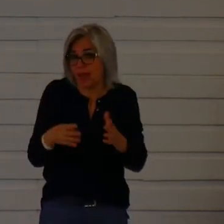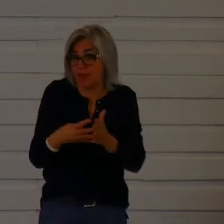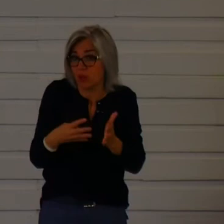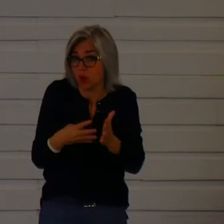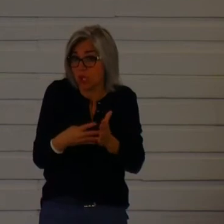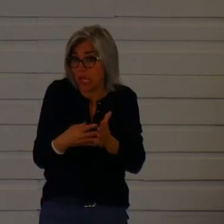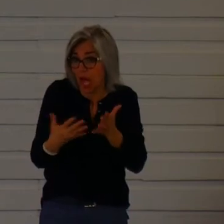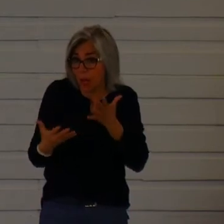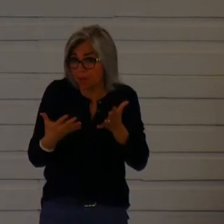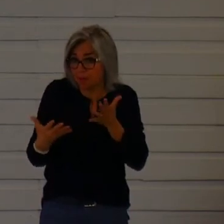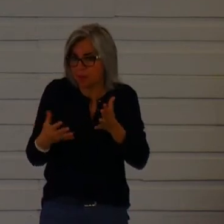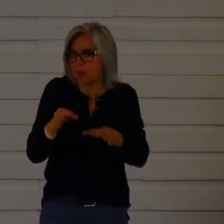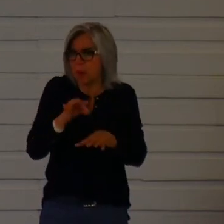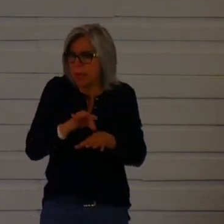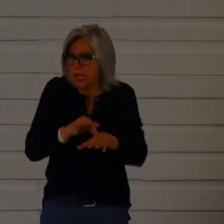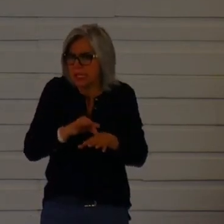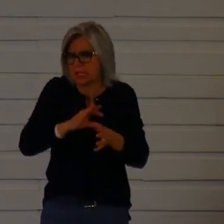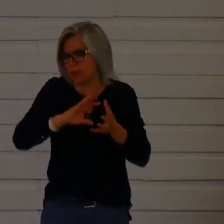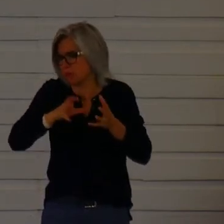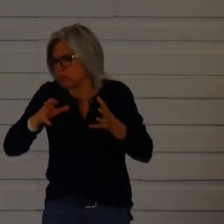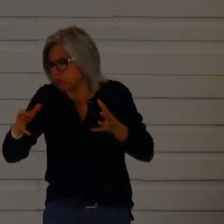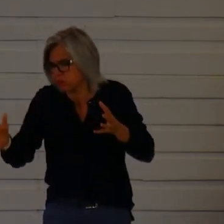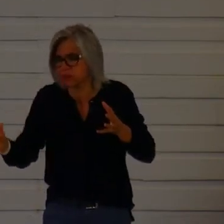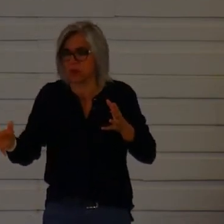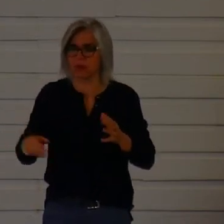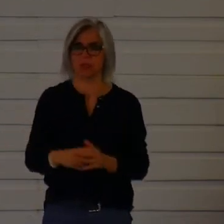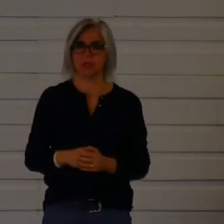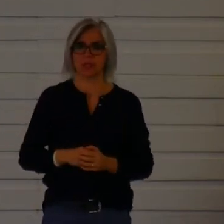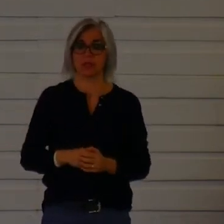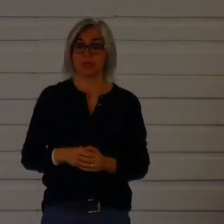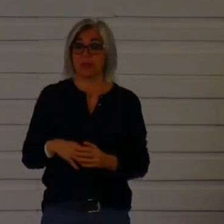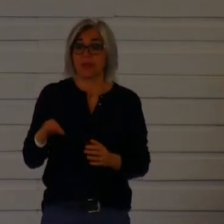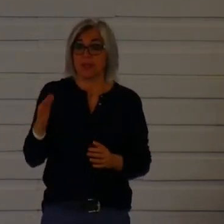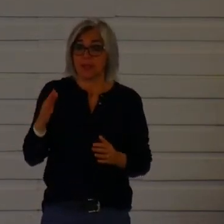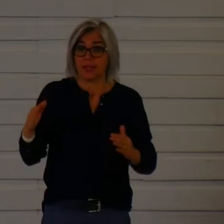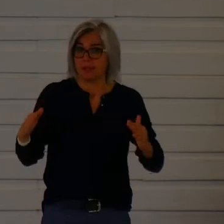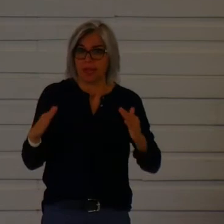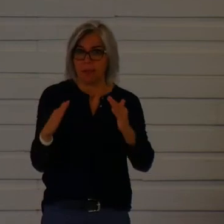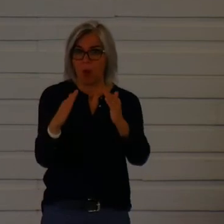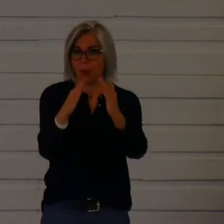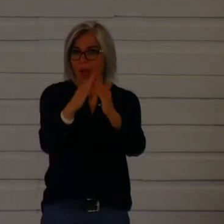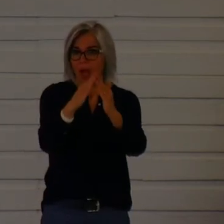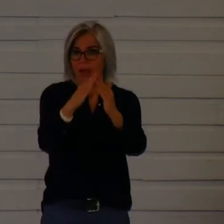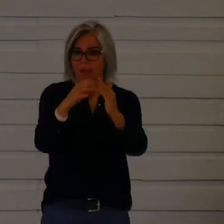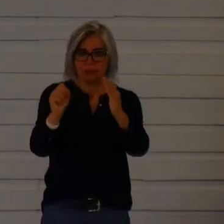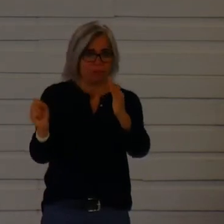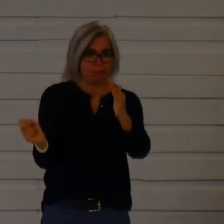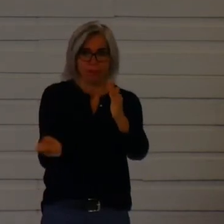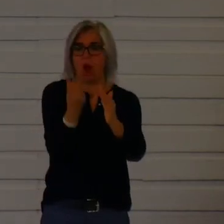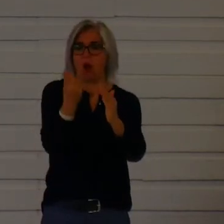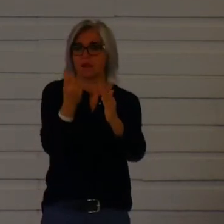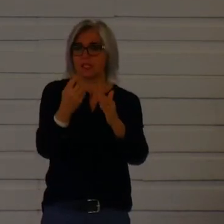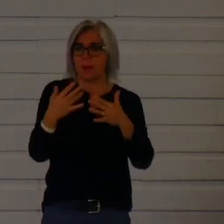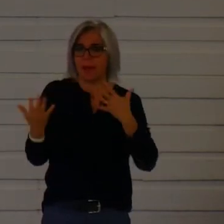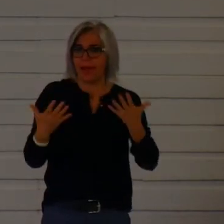l'aspetti. Specialmente se stai sul monte, non te ne accorgi neanche, ma all'improvviso cambia, arriva una tempesta